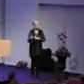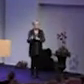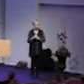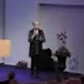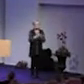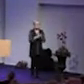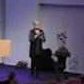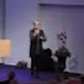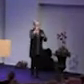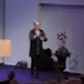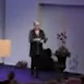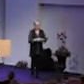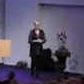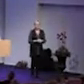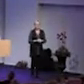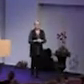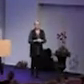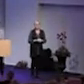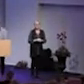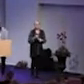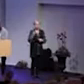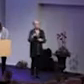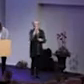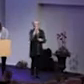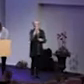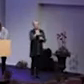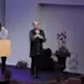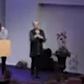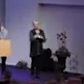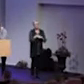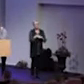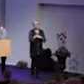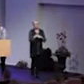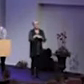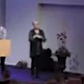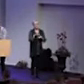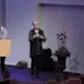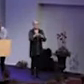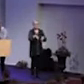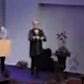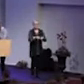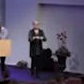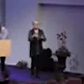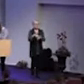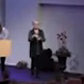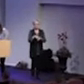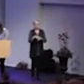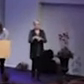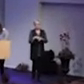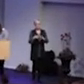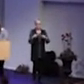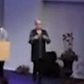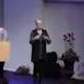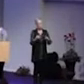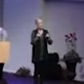säkerhetsstudier och du har tittat en del på resiliens alltså det lokala samhällets motståndskraft